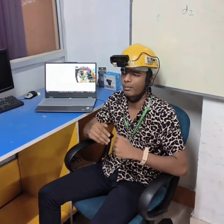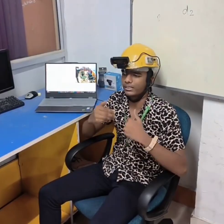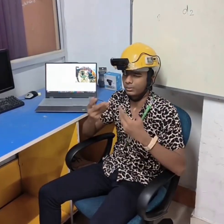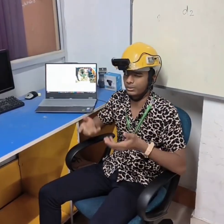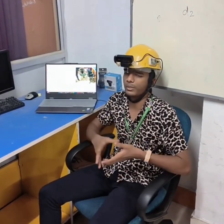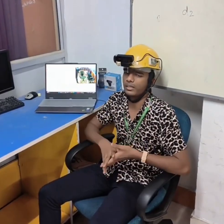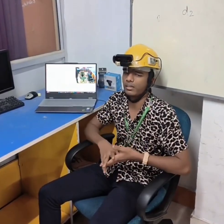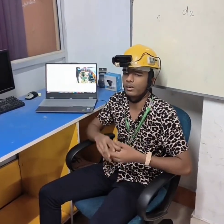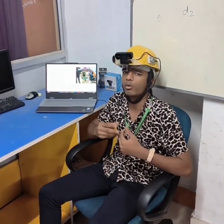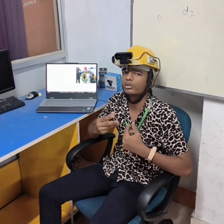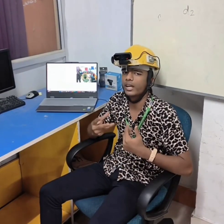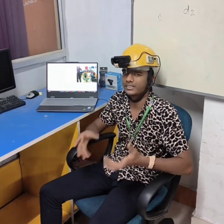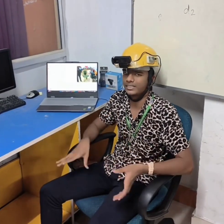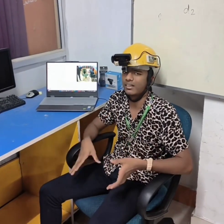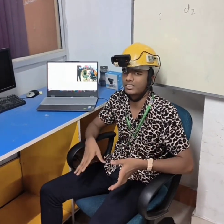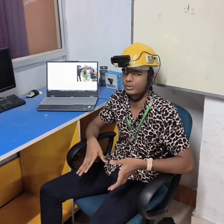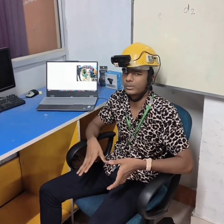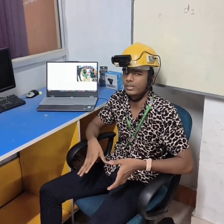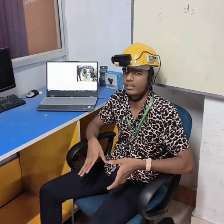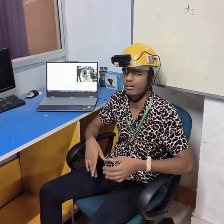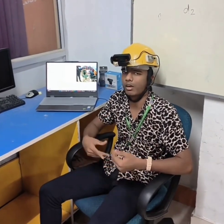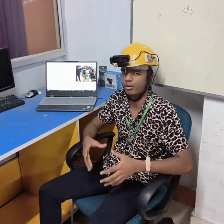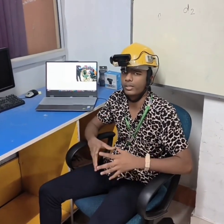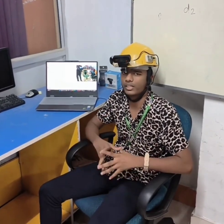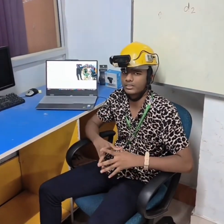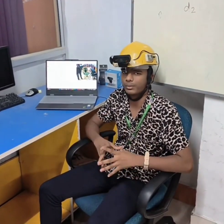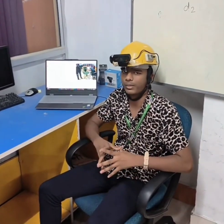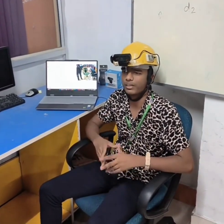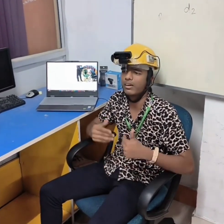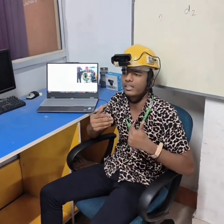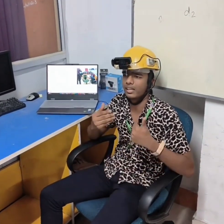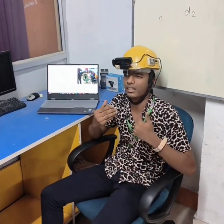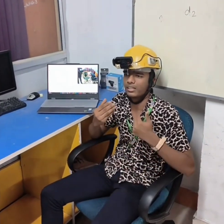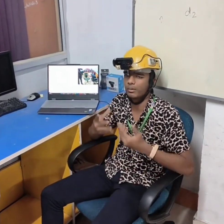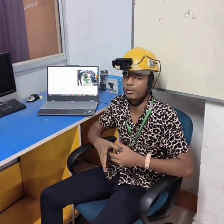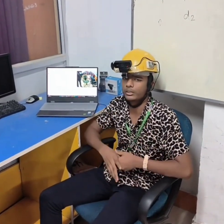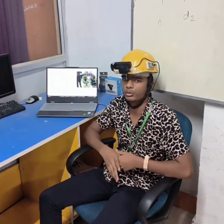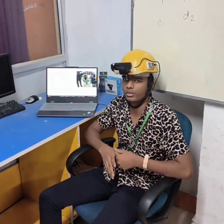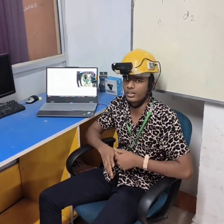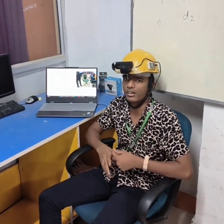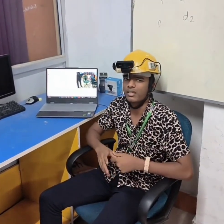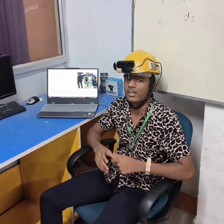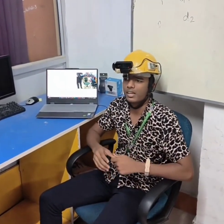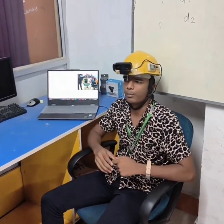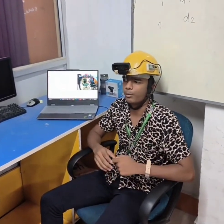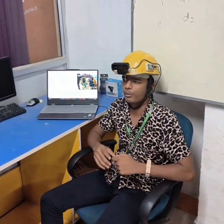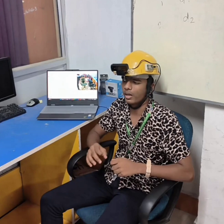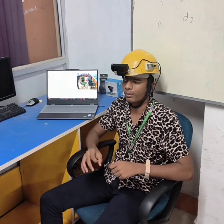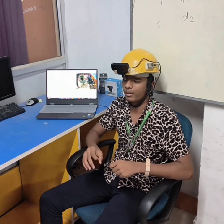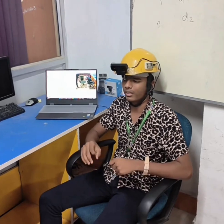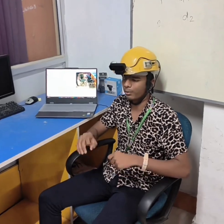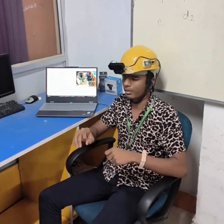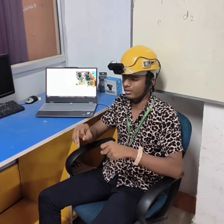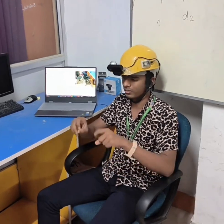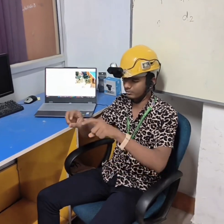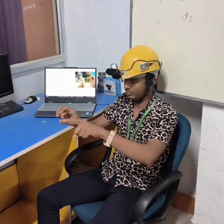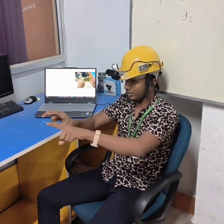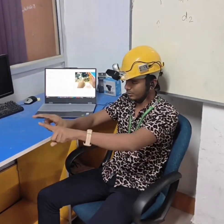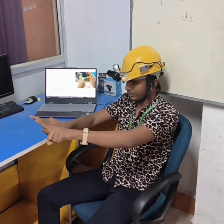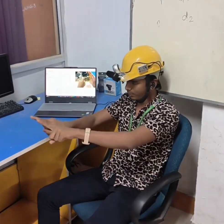நம்ம கஸ்டமைஸ் பண்ணிக்கலாம், எவ்வளோ ஹேண்ட் சைனாலும் கஸ்டமைஸ் பண்ணிக்கலாம், ஆட்டோமேட்டிக்காக கஸ்டமைஸ் பண்ணிக்கலாம், அதுக்கு ஏற்ற மாதிரி வாய்ஸ் கொடுத்துக்கலாம். இப்போது நார்மலாக இப்போ நான் ஜஸ்ட்